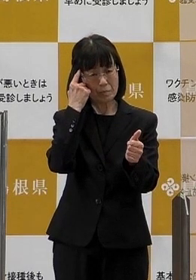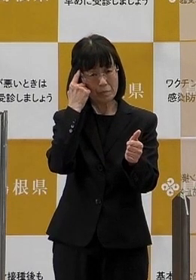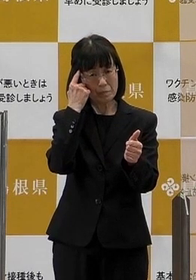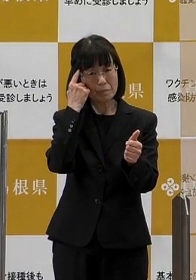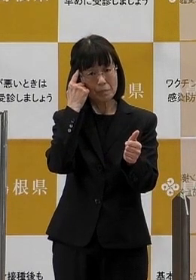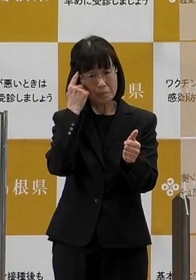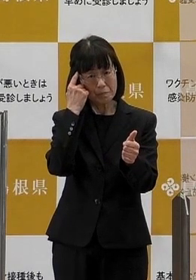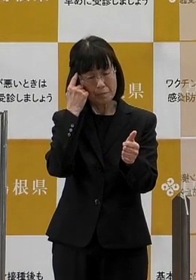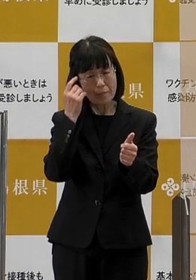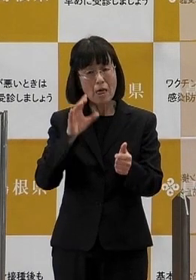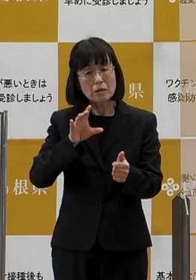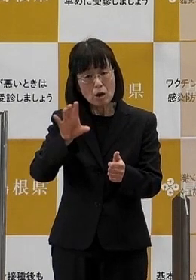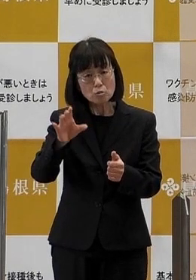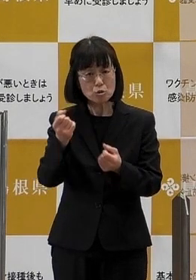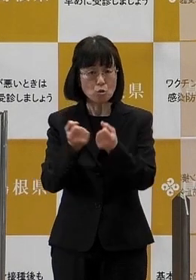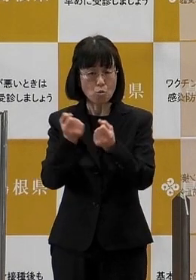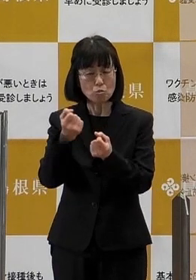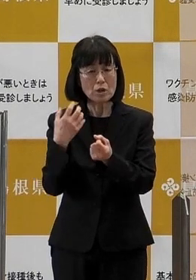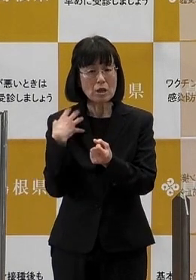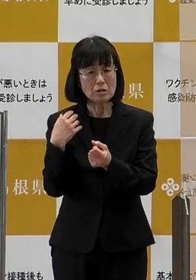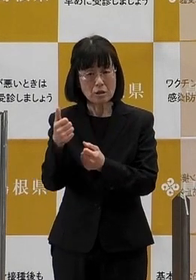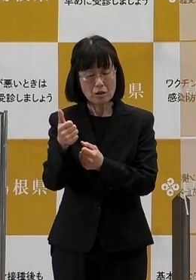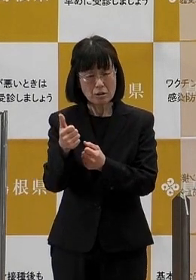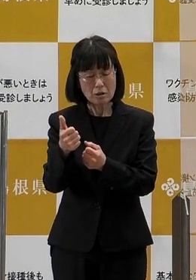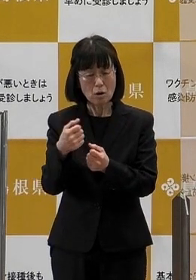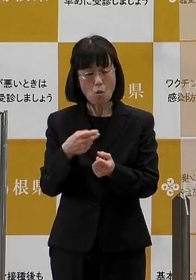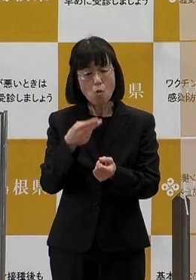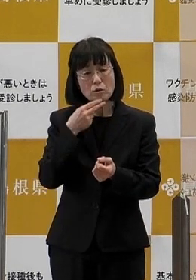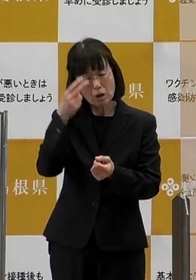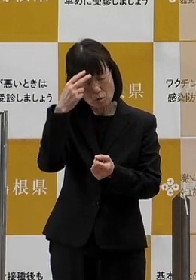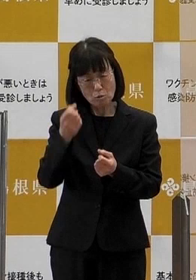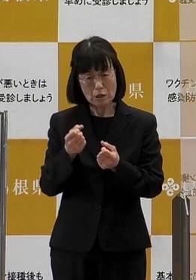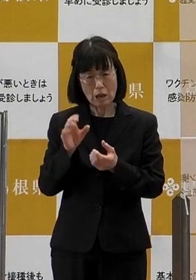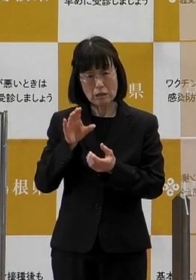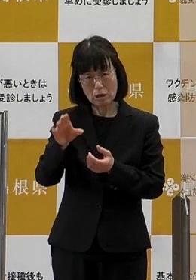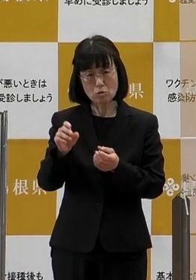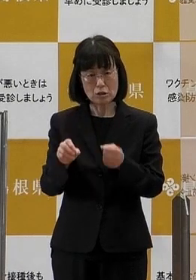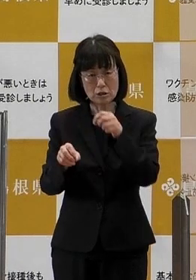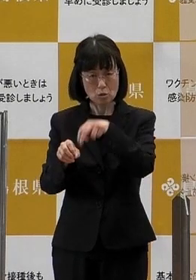タクシーの運転手さん、タクシーで帰りますよね、お酒飲んだら。